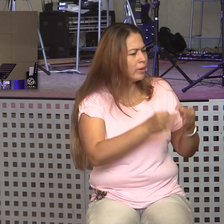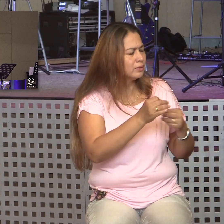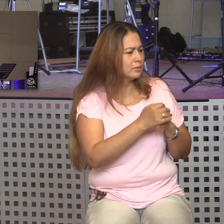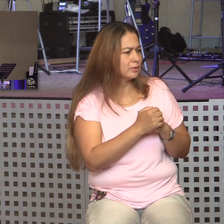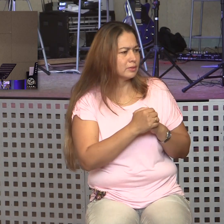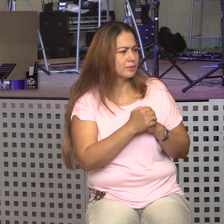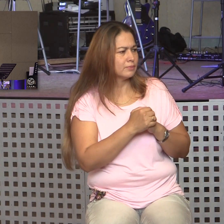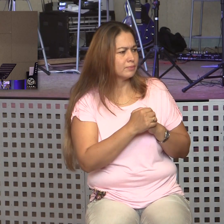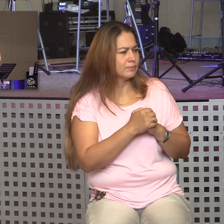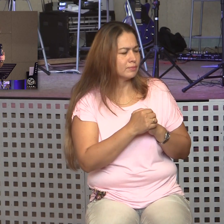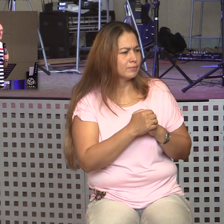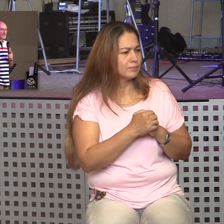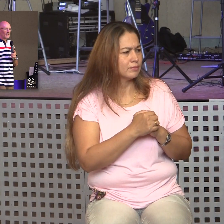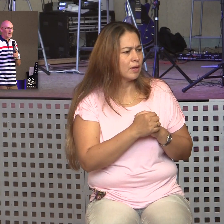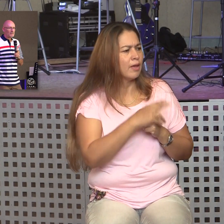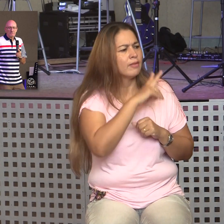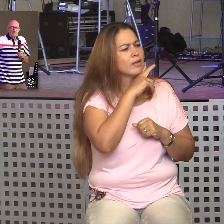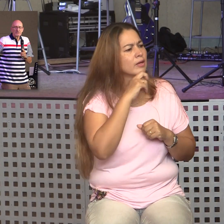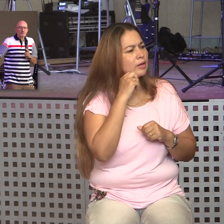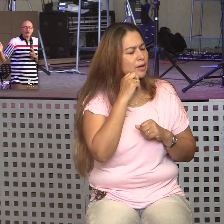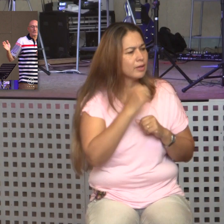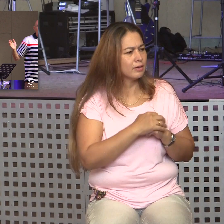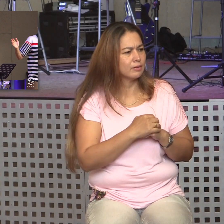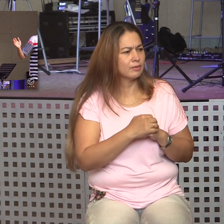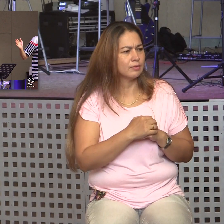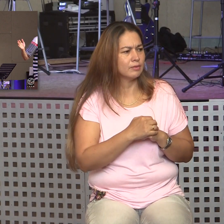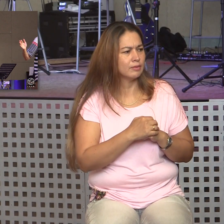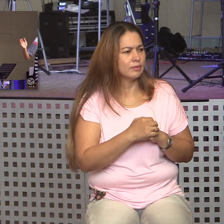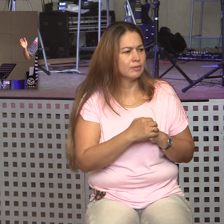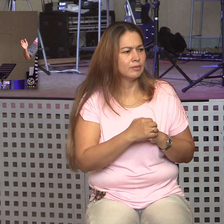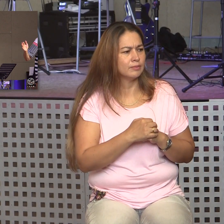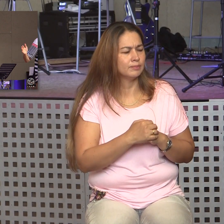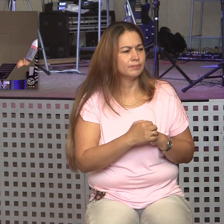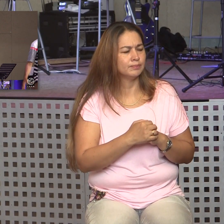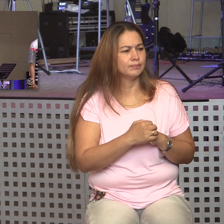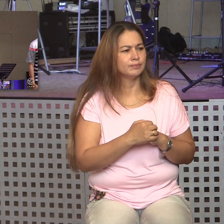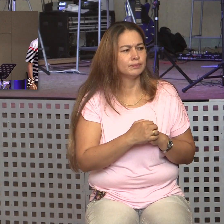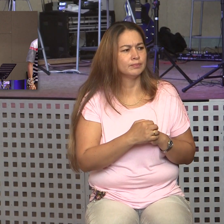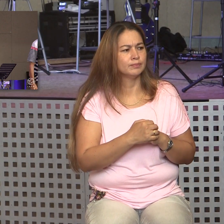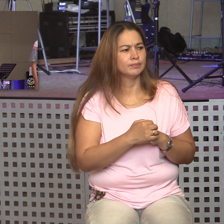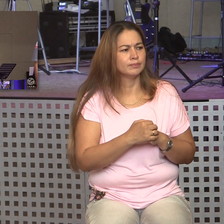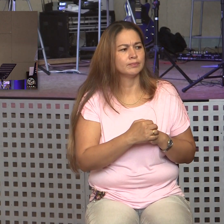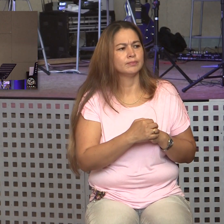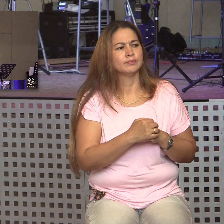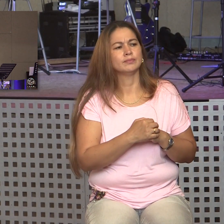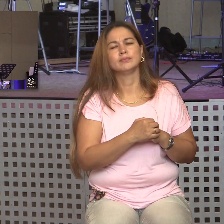tampoco se va al otro extremo y decir, yo tengo la autoridad que me dé la gana, ¿y a ti qué?